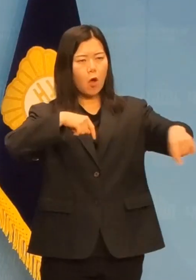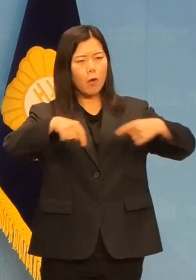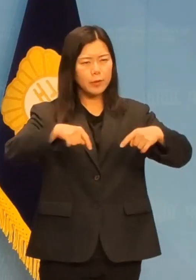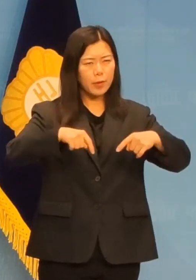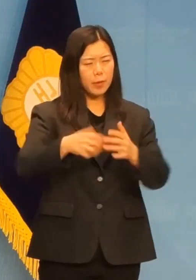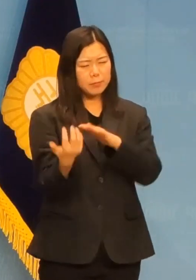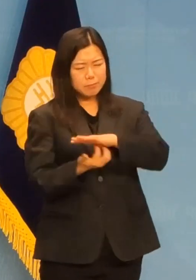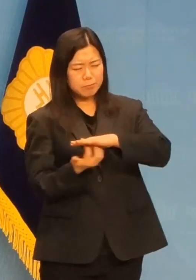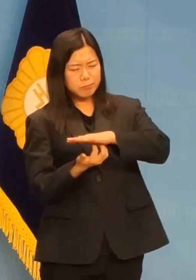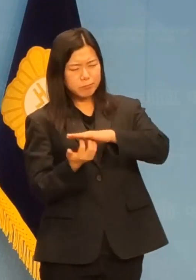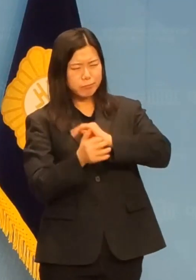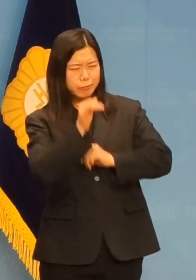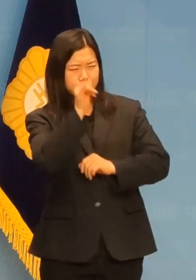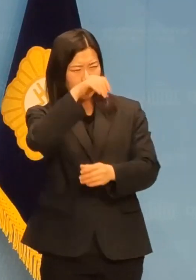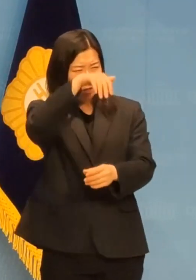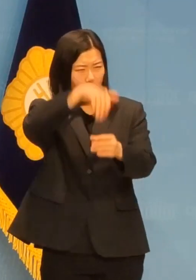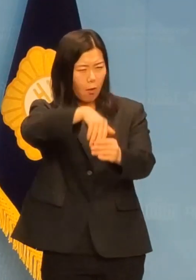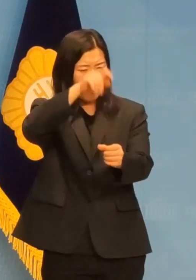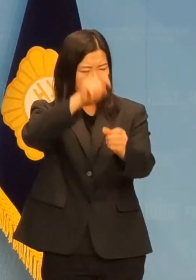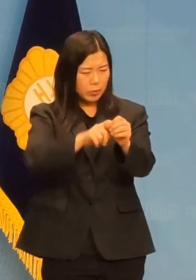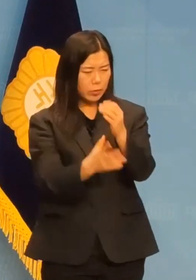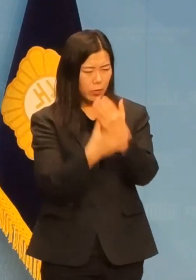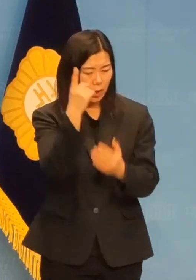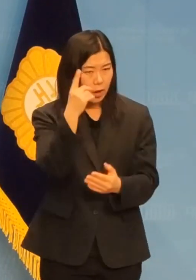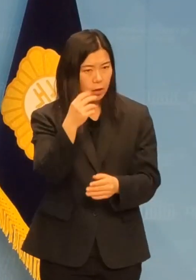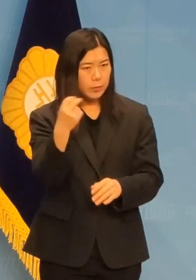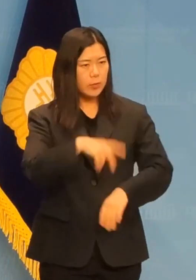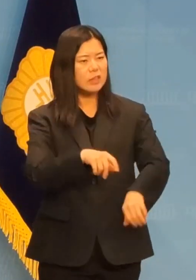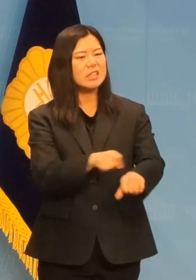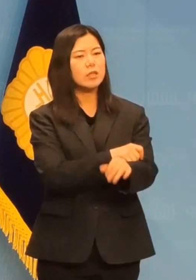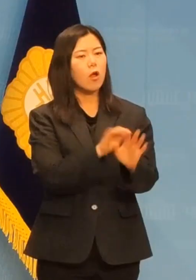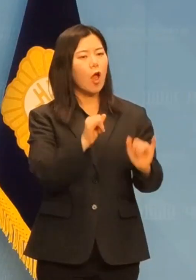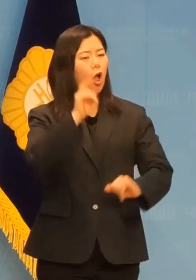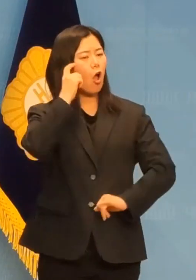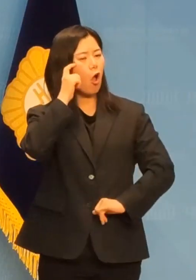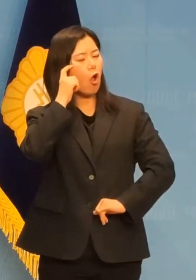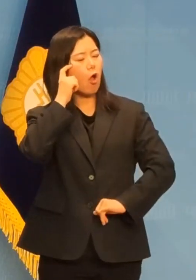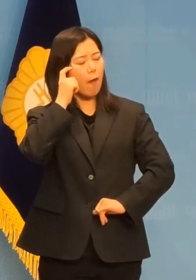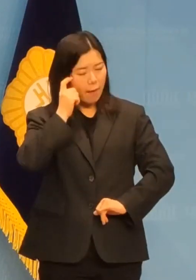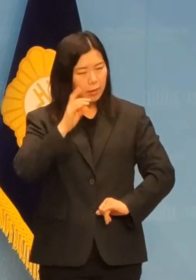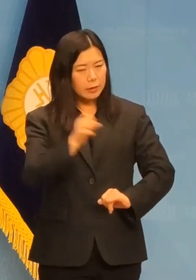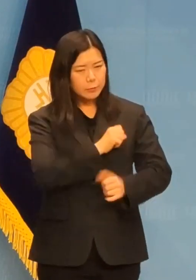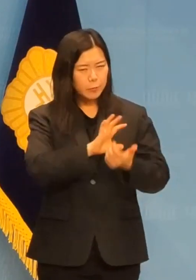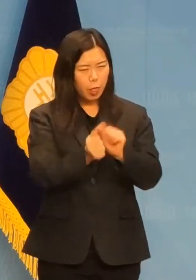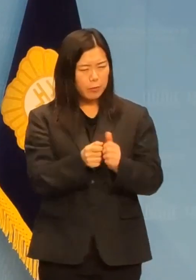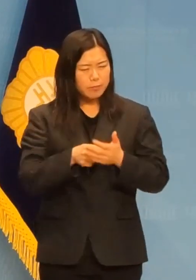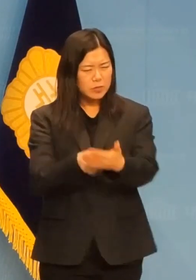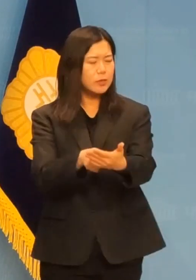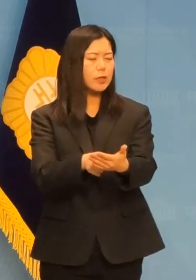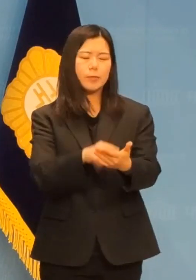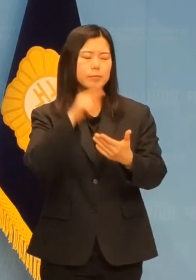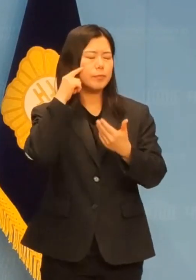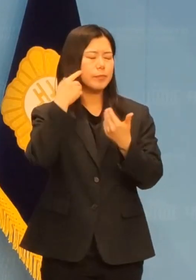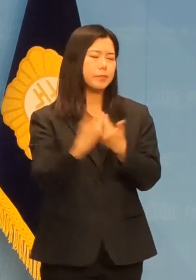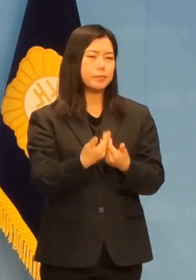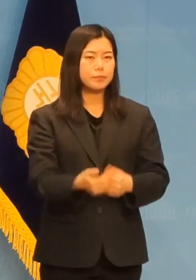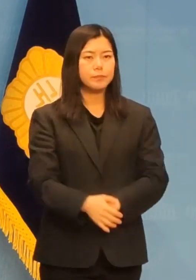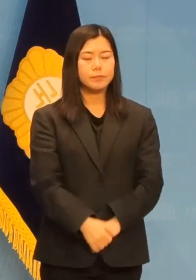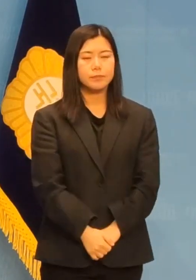셈법이 개입된 선거용 통합, 특정 인물을 염두에 둔 졸속 추진에는 단호히